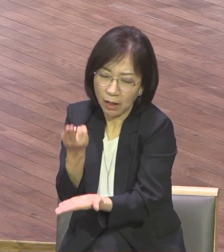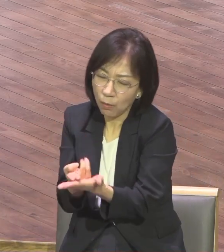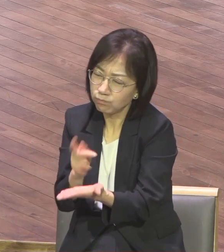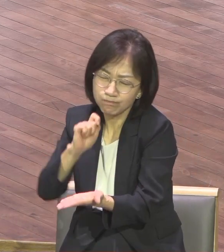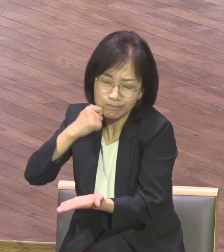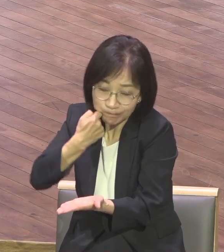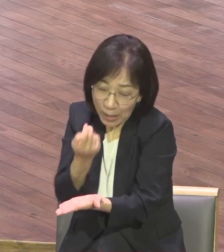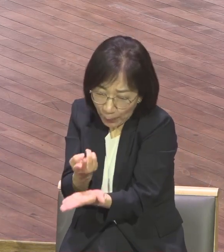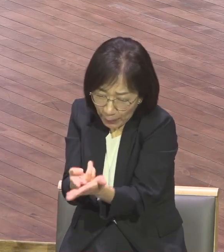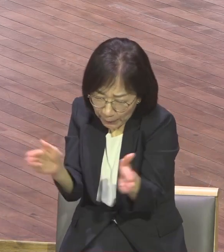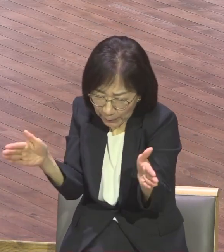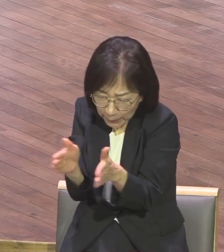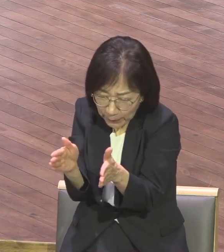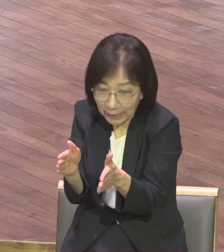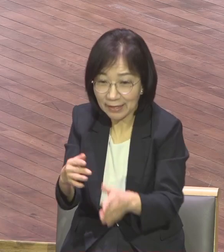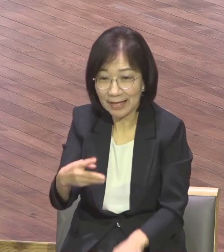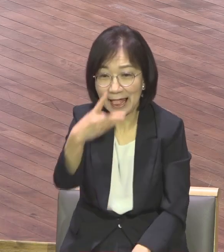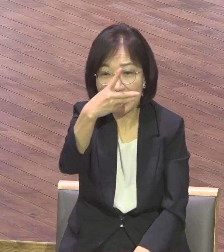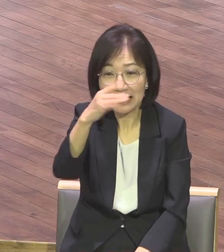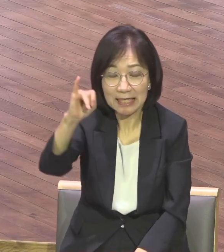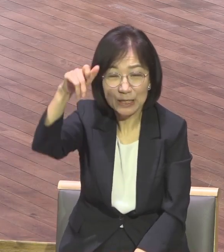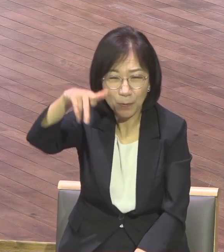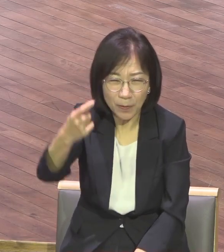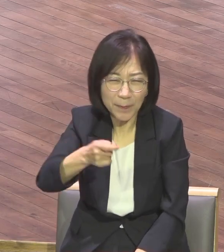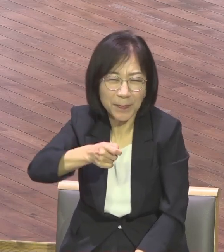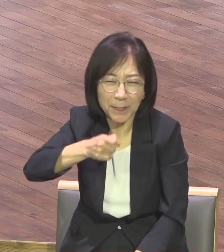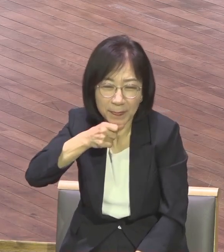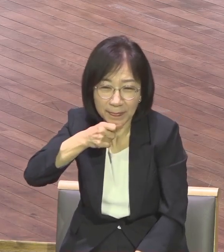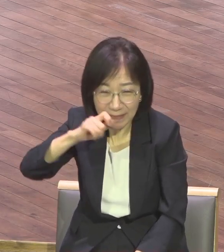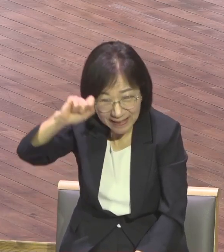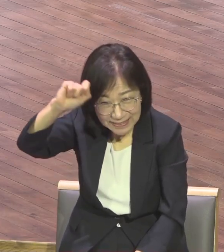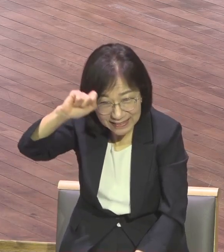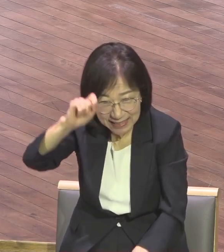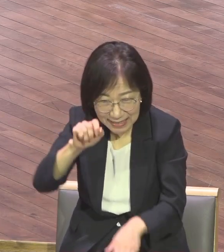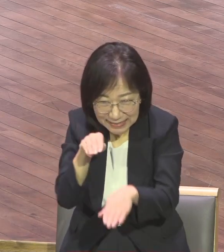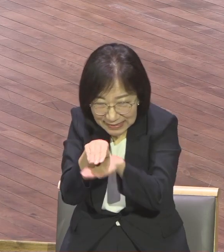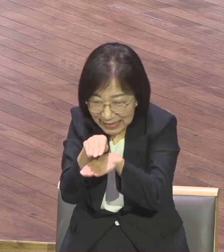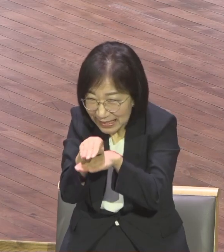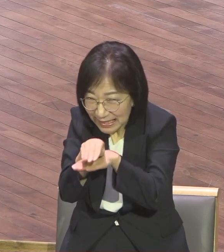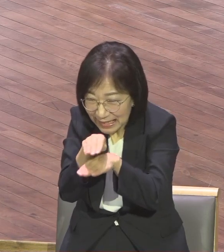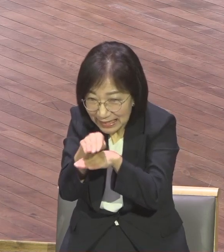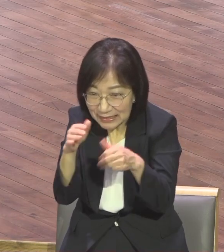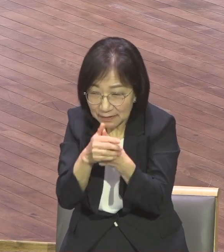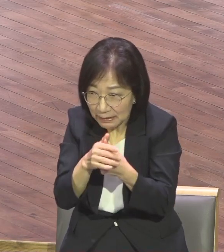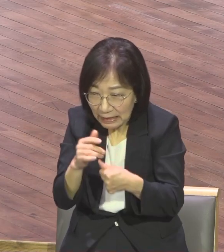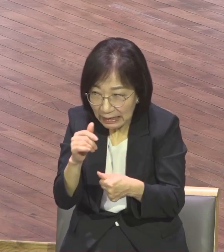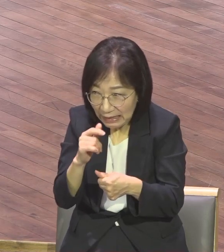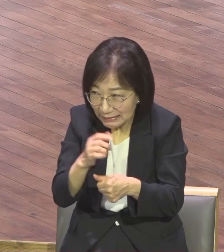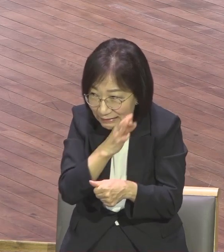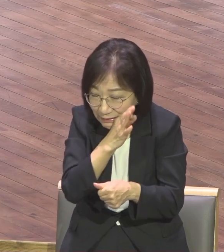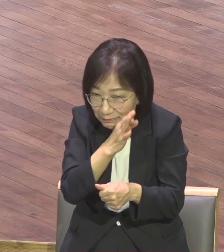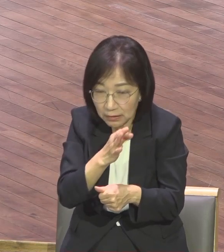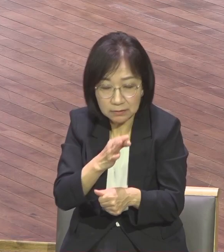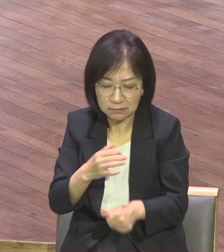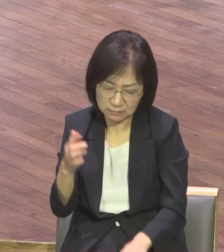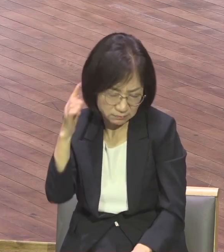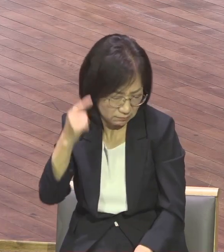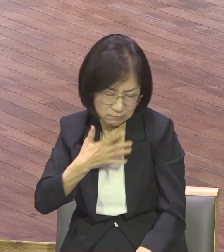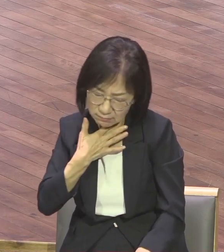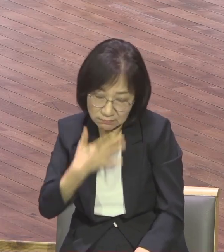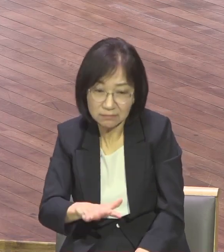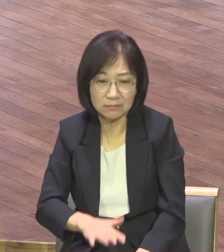전혀 티코 탄다고 전혀 내 마음속에 고민, 근심, 비교심 가진 적이 없습니다.